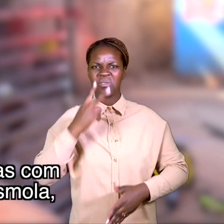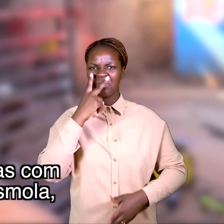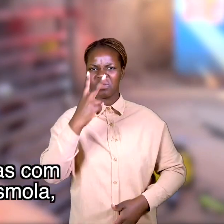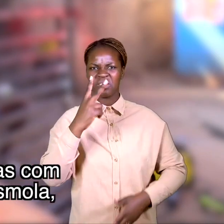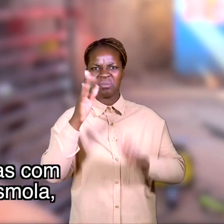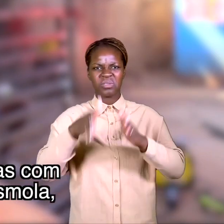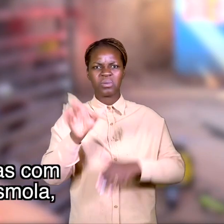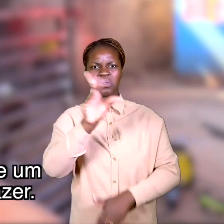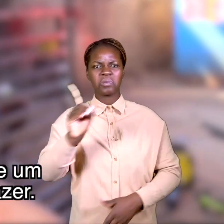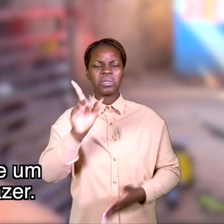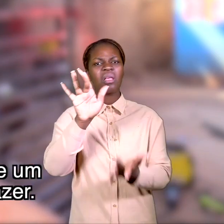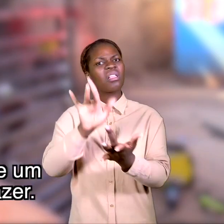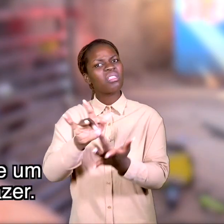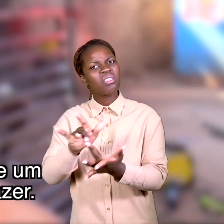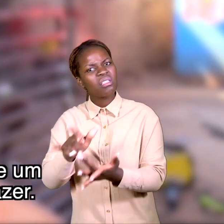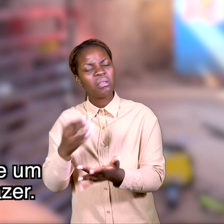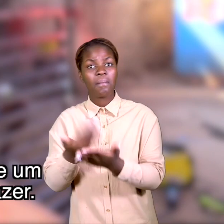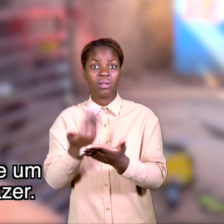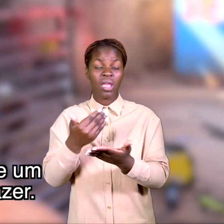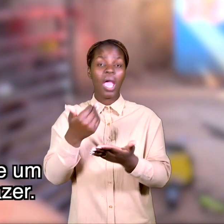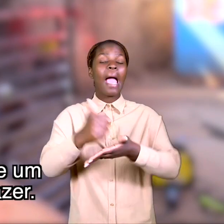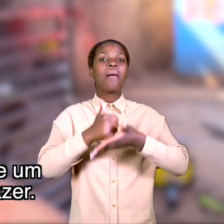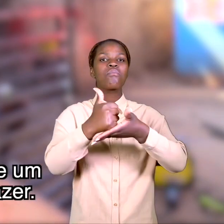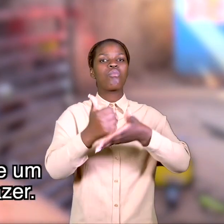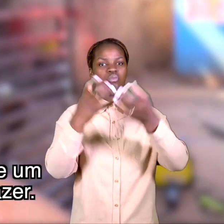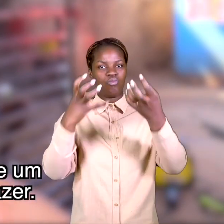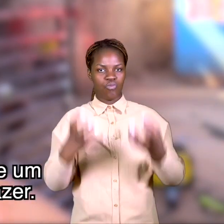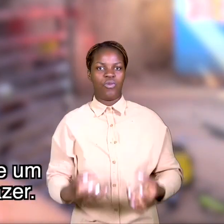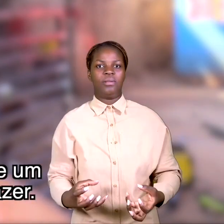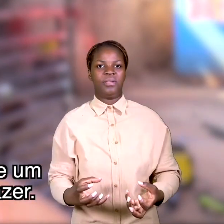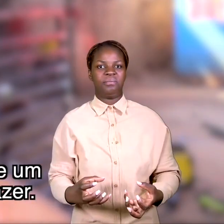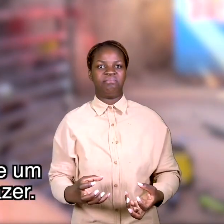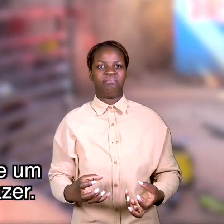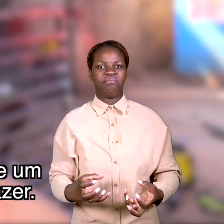rua pedir esmola, porque não têm tido apoio